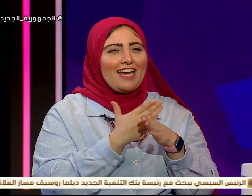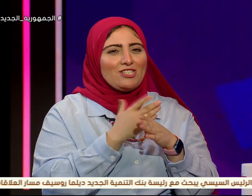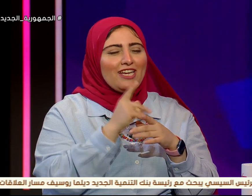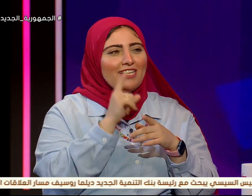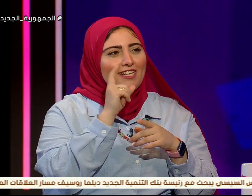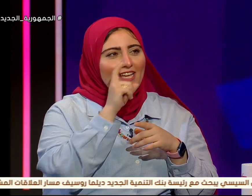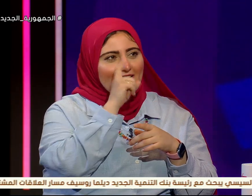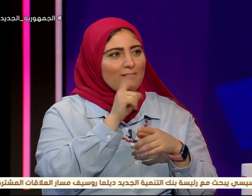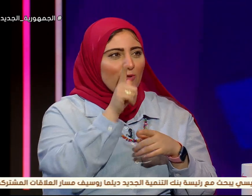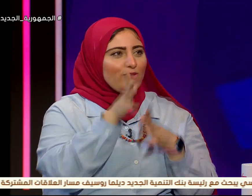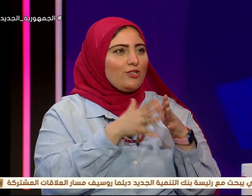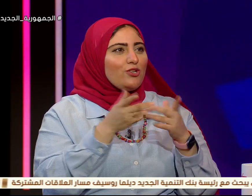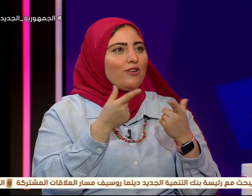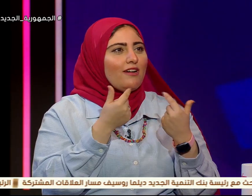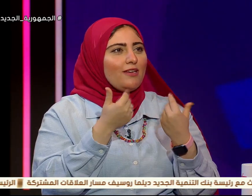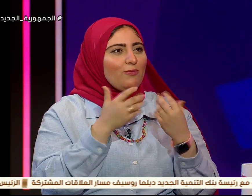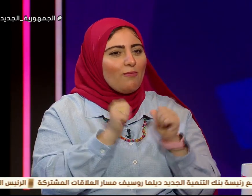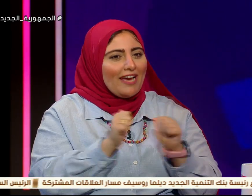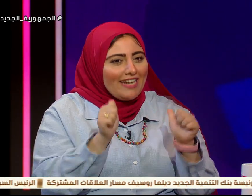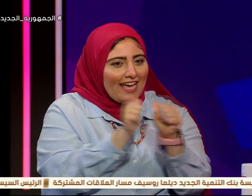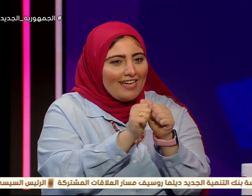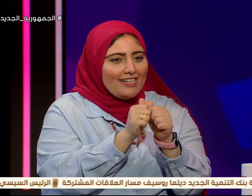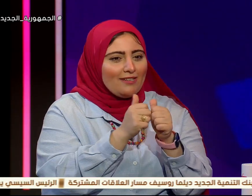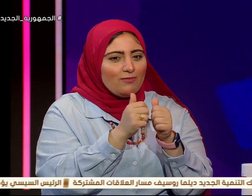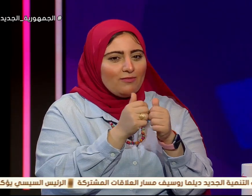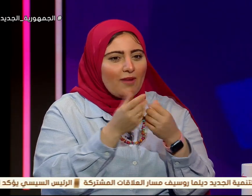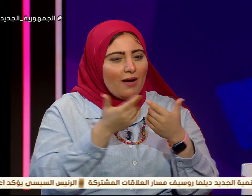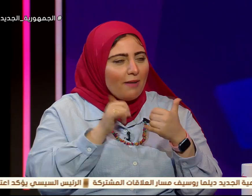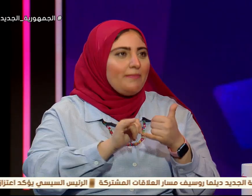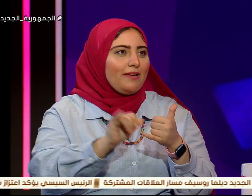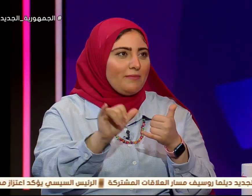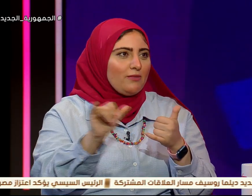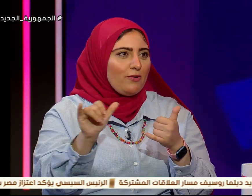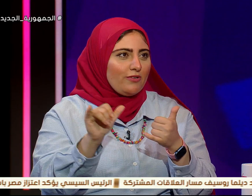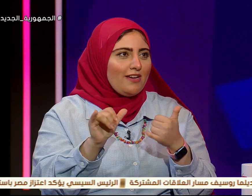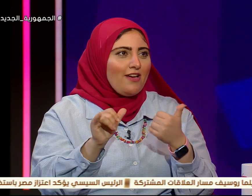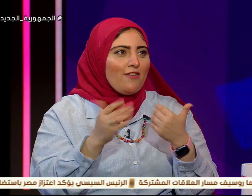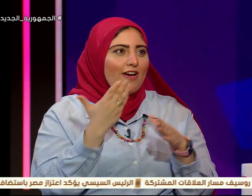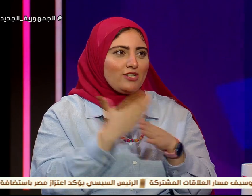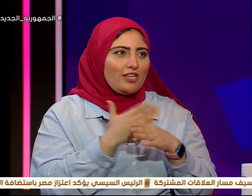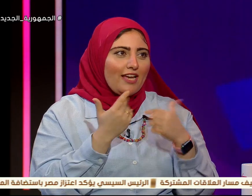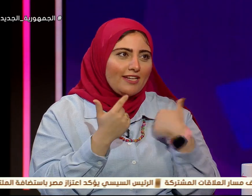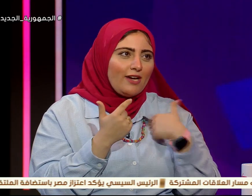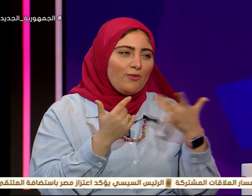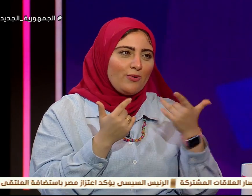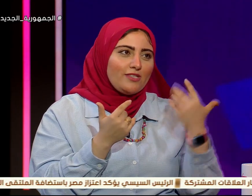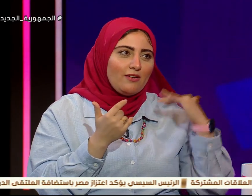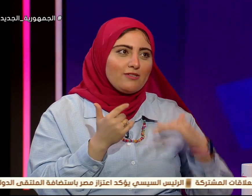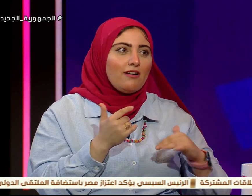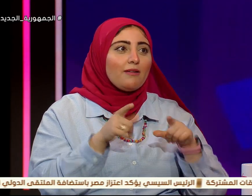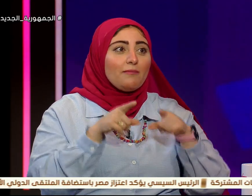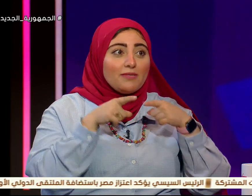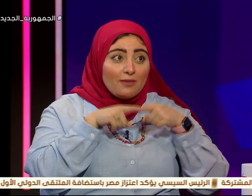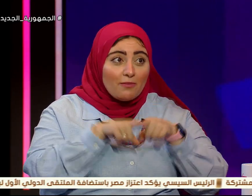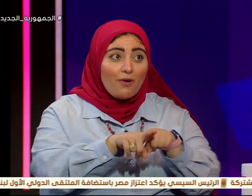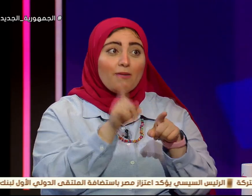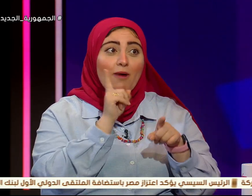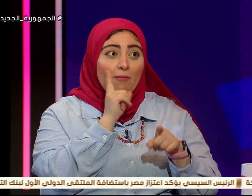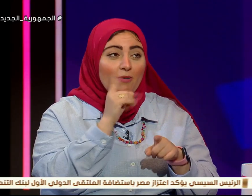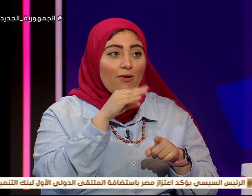علشان لازم لغه الاشاره يبقوا مع الاهل باستمرار فعشان انا واختي الاصغر باستمرار مع ماما